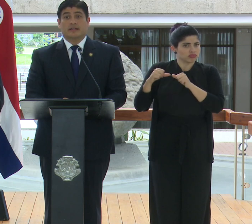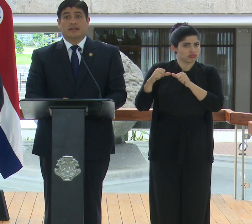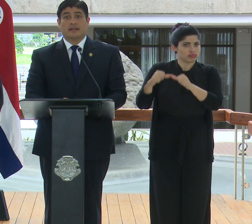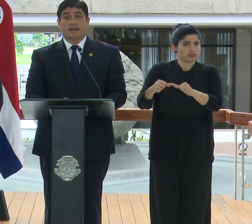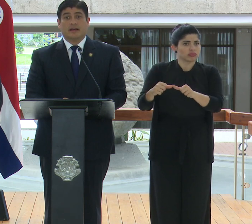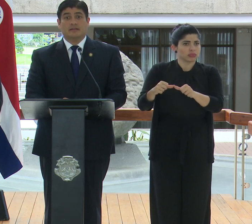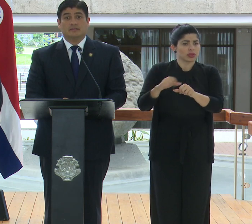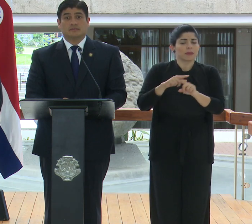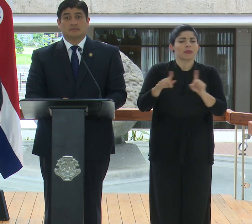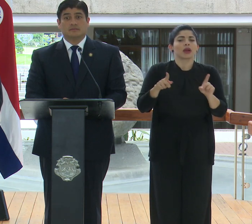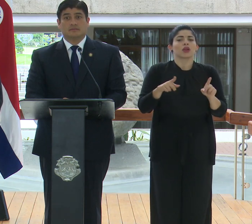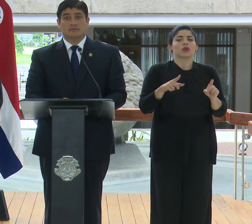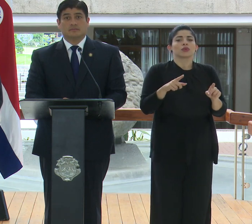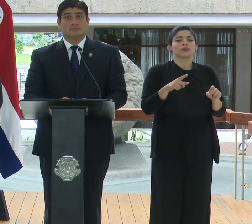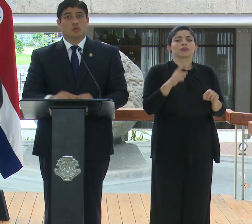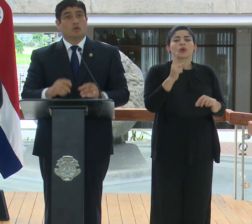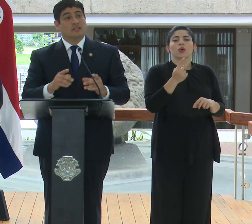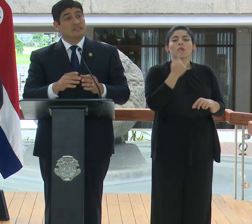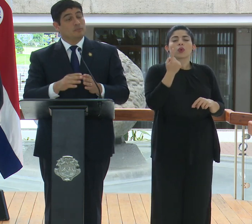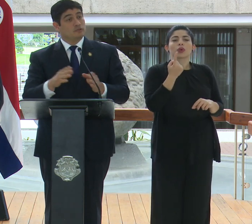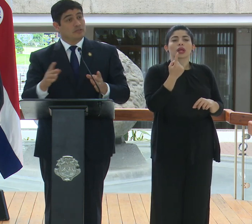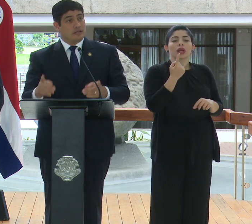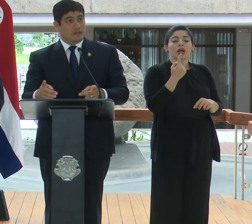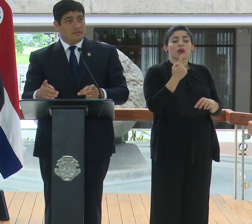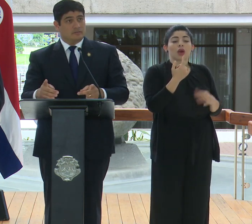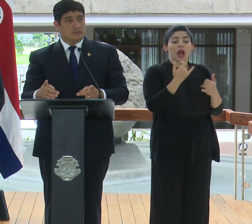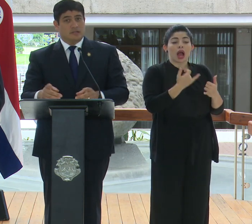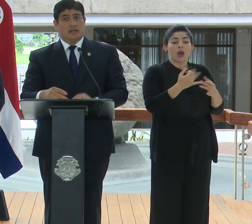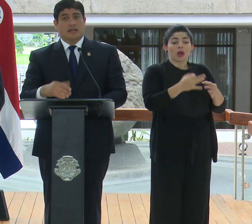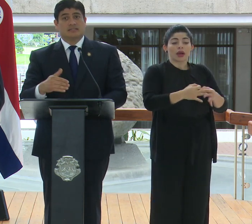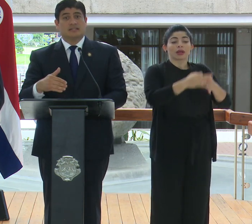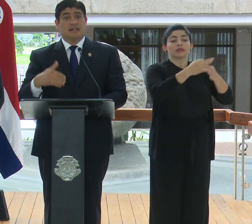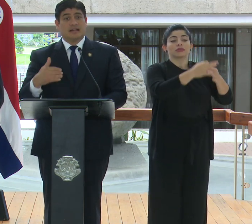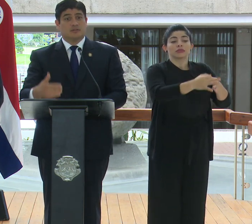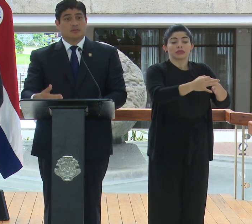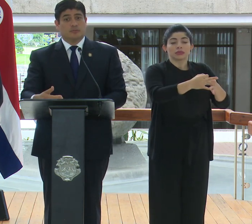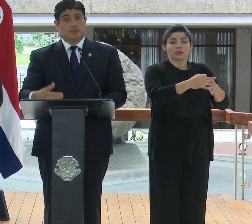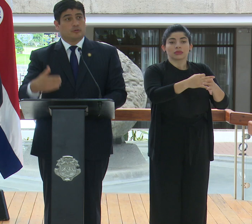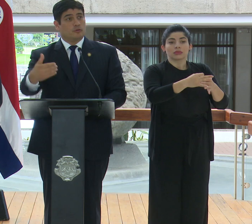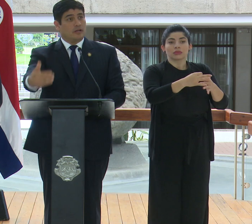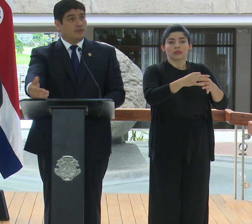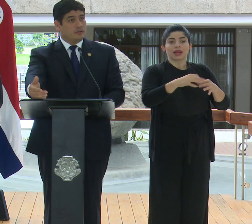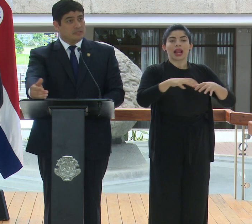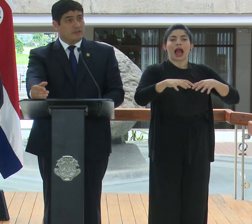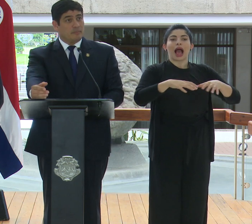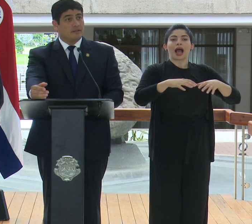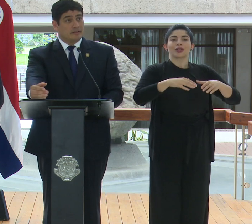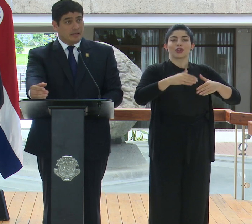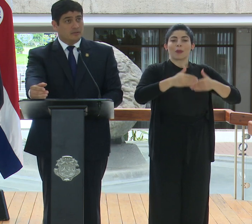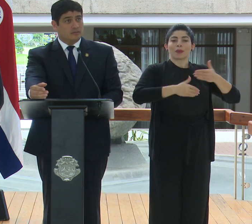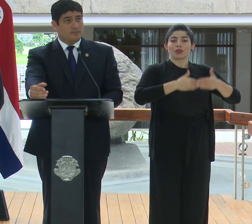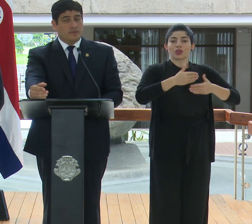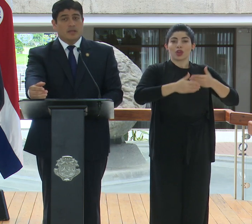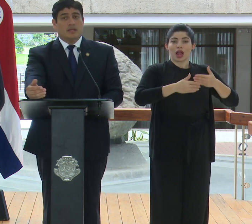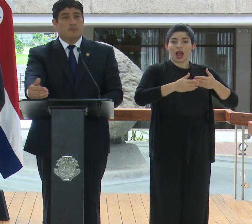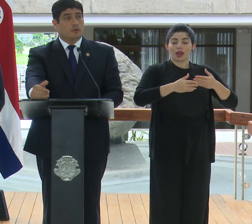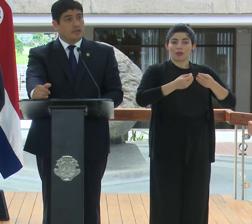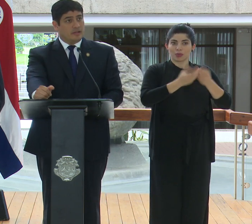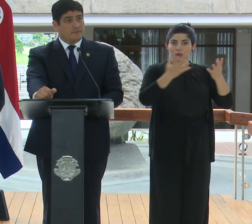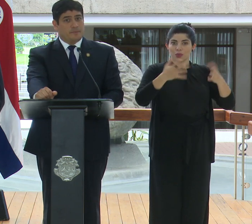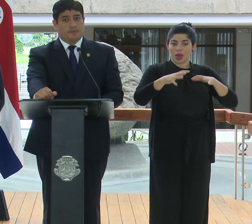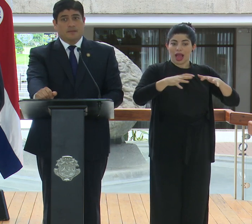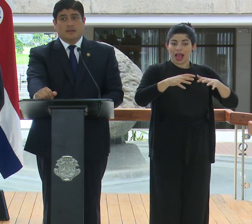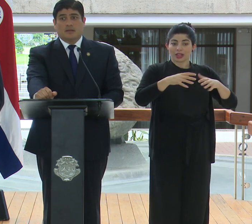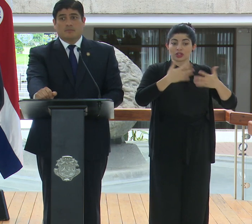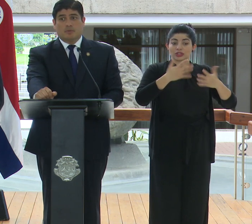que queda, lo que se posterga, es el acto protocolario que se había planteado. ¿Y por